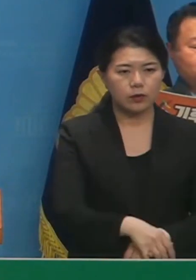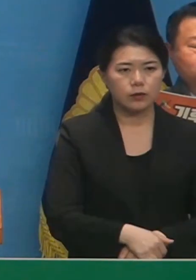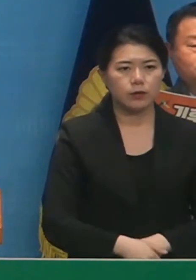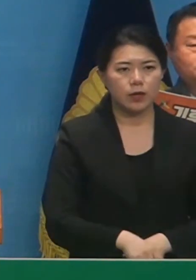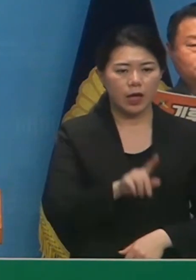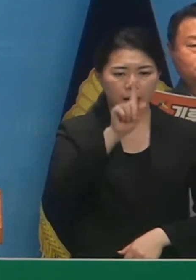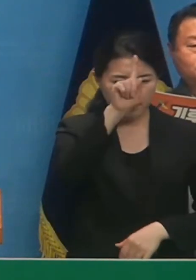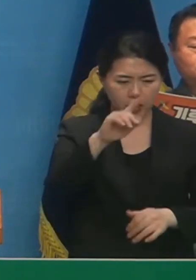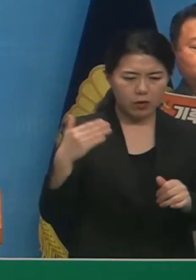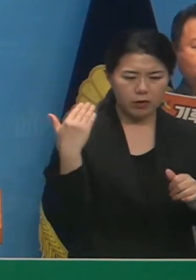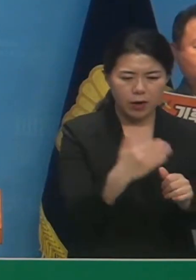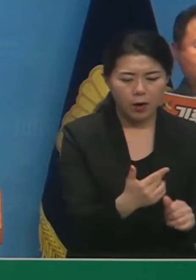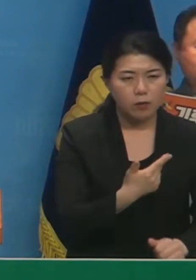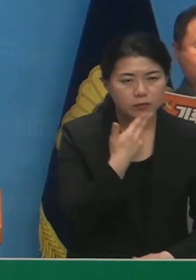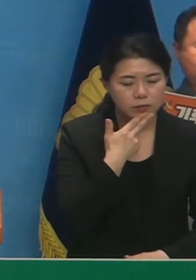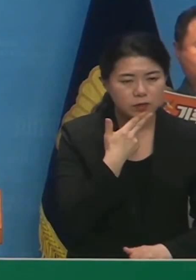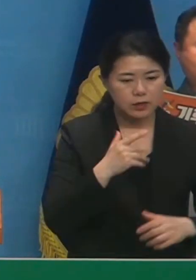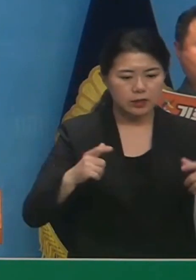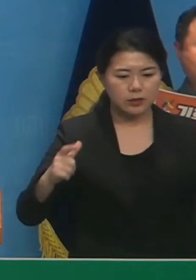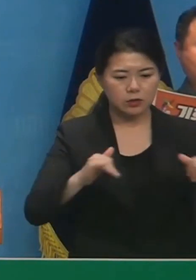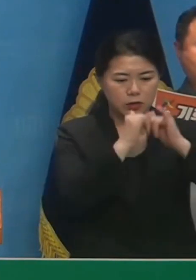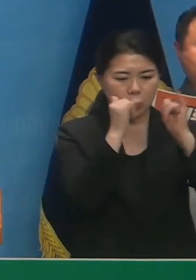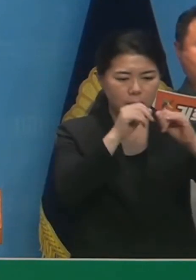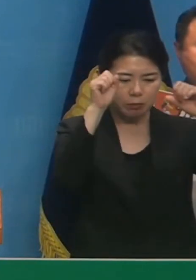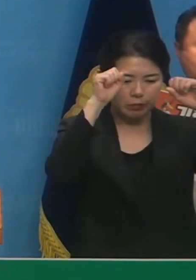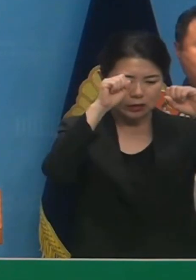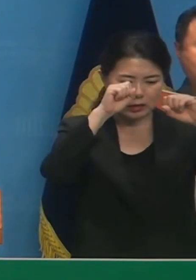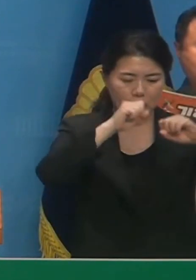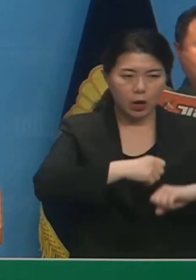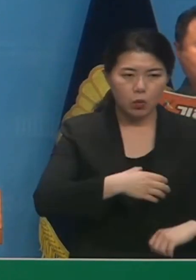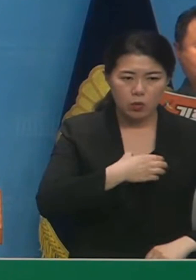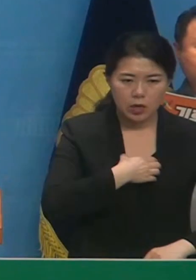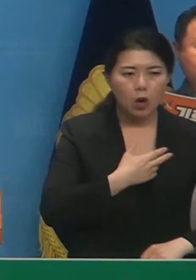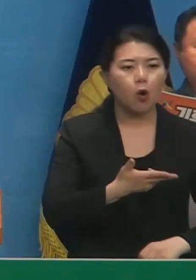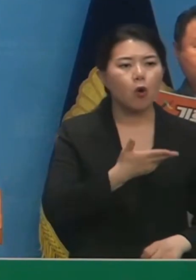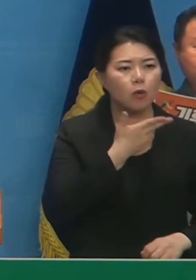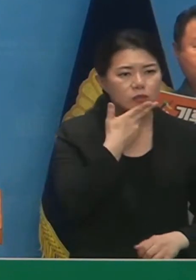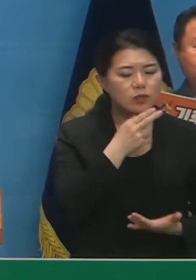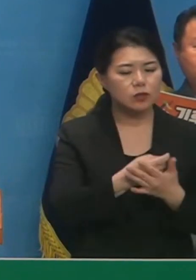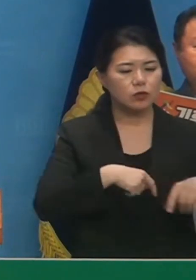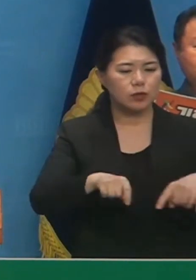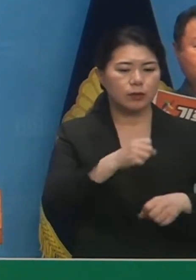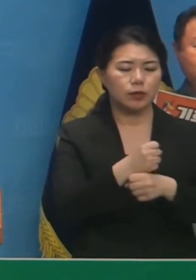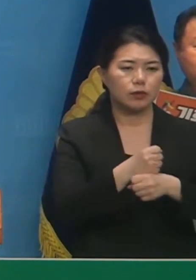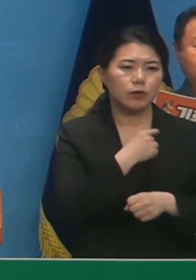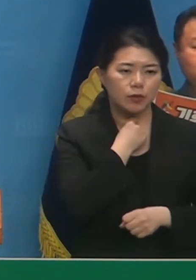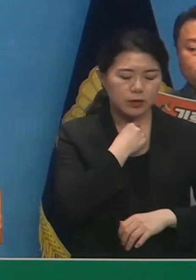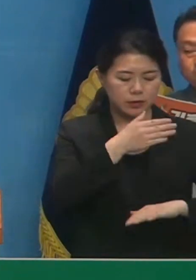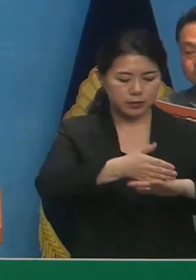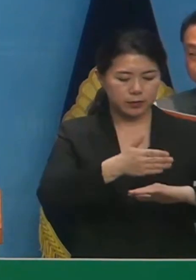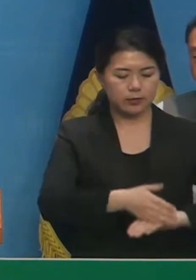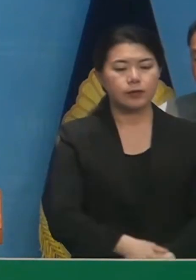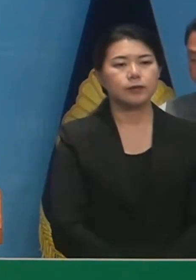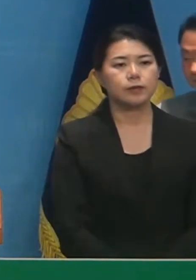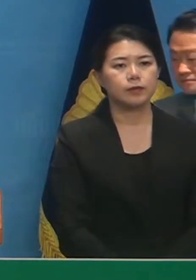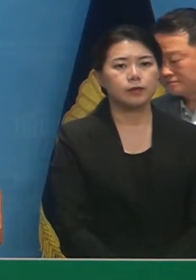명의 해고자가 없고 지역사회가 붕괴하는 정책을 함께 만들었으면 좋겠습니다.